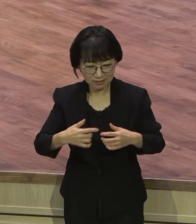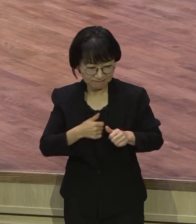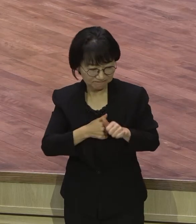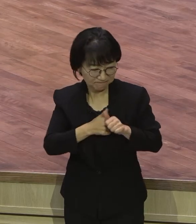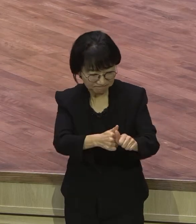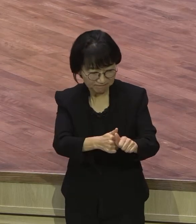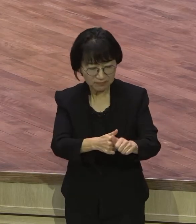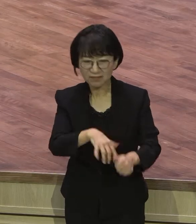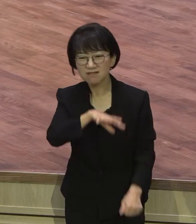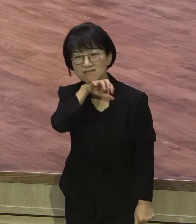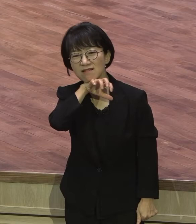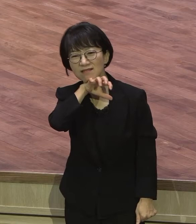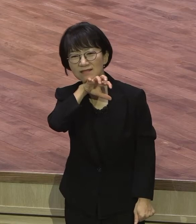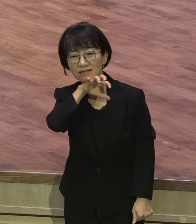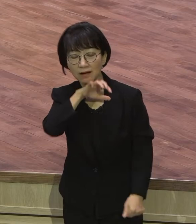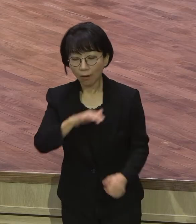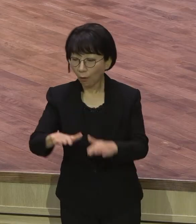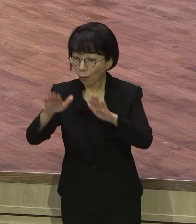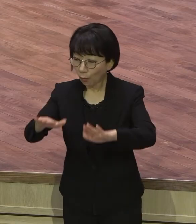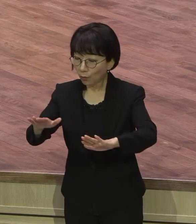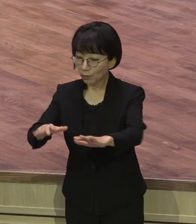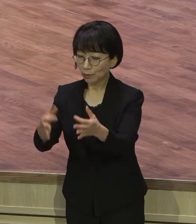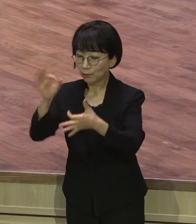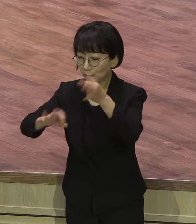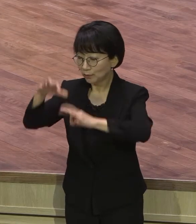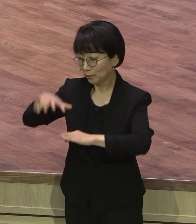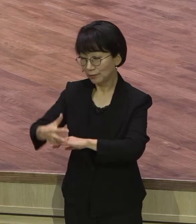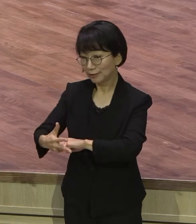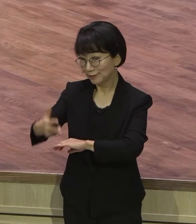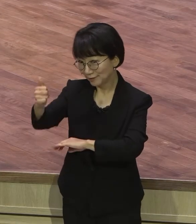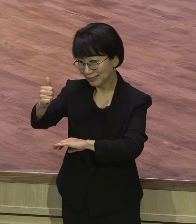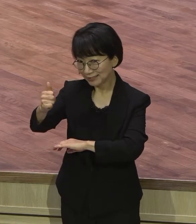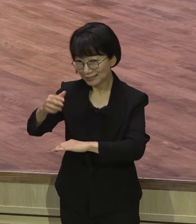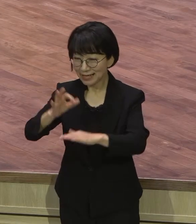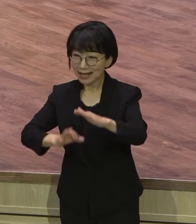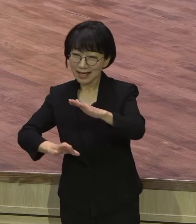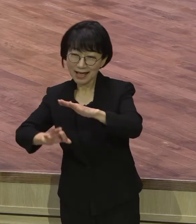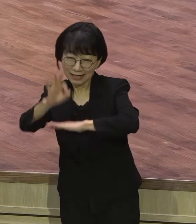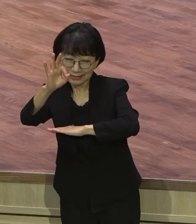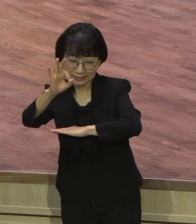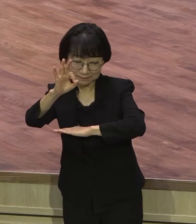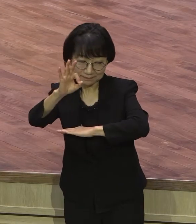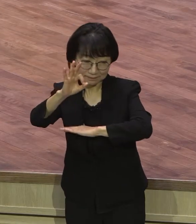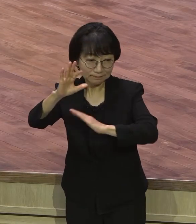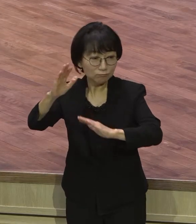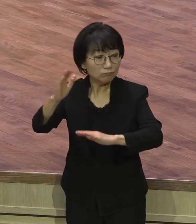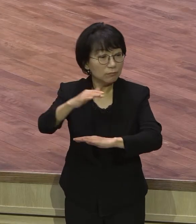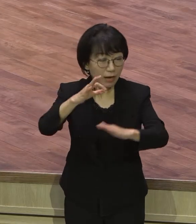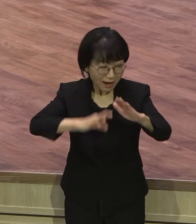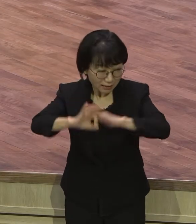자기 중심적. 이 포도원 주인은 이른 아침부터 일거리를 찾던 그 사람들 불러서